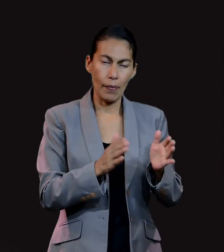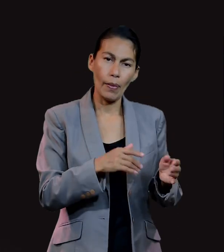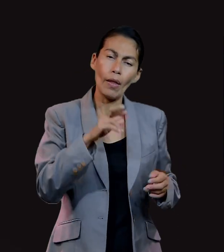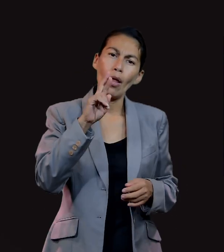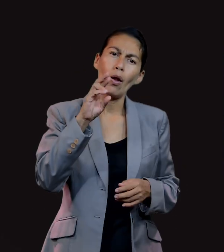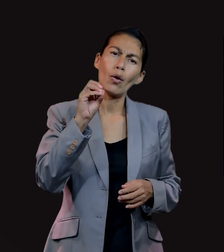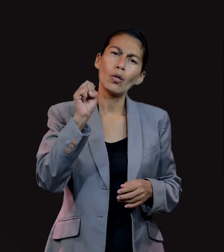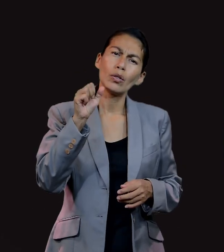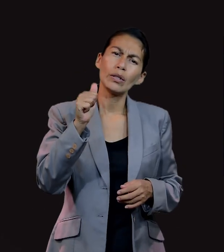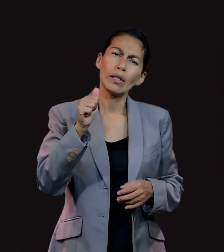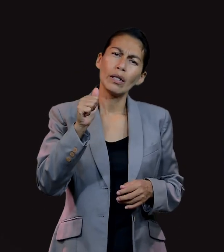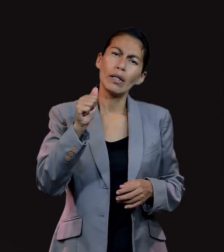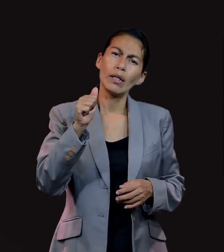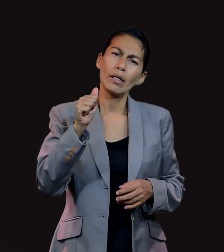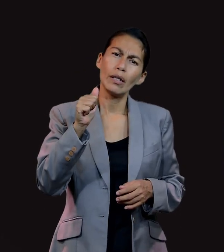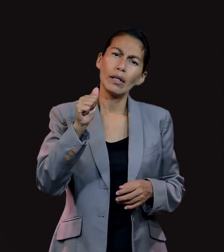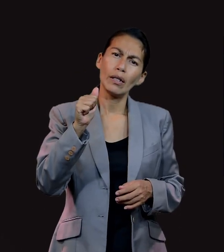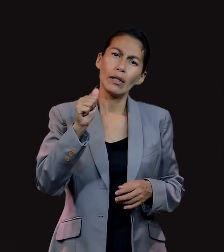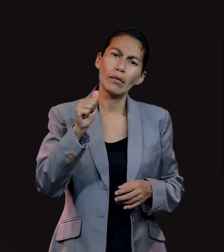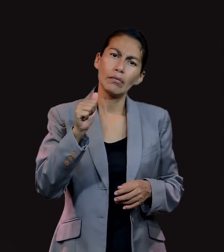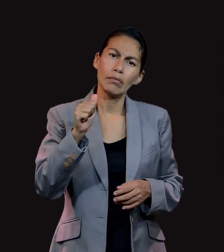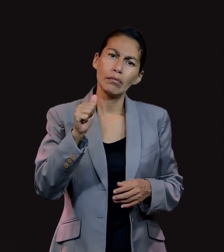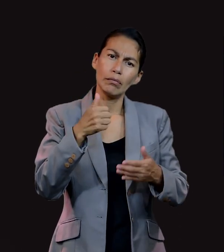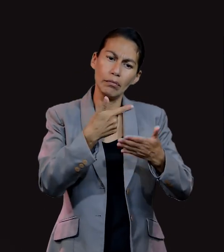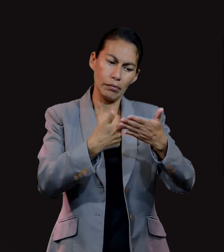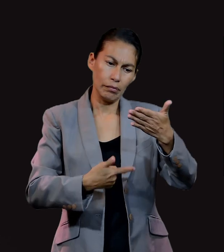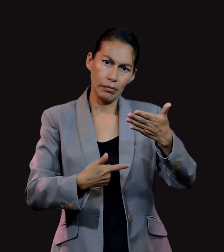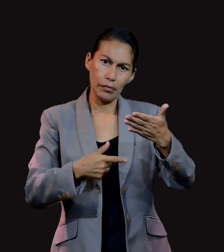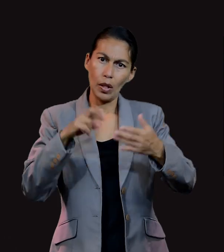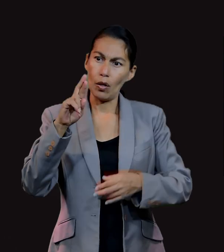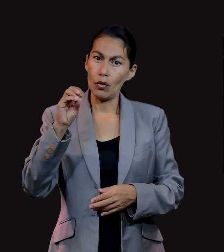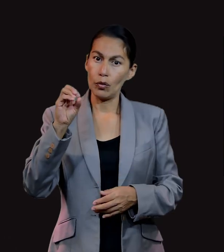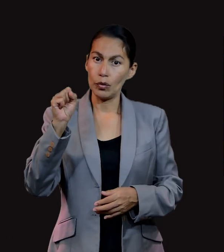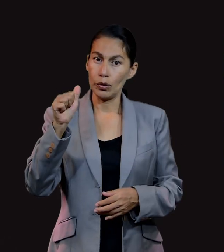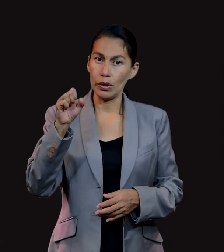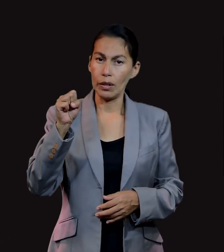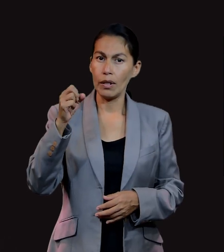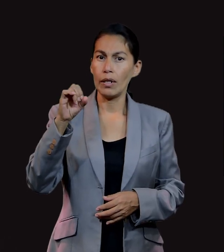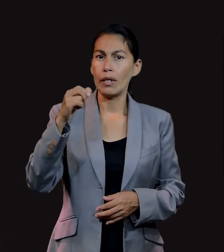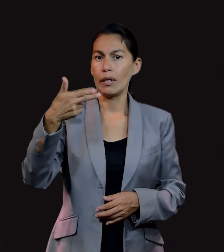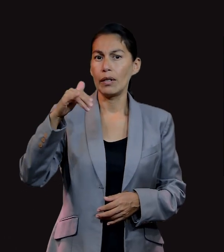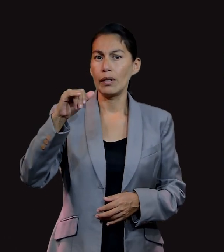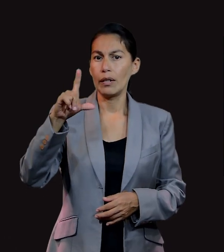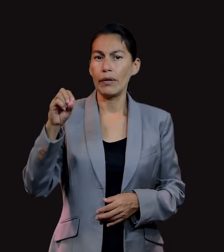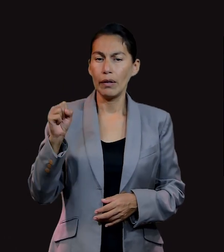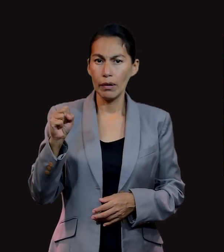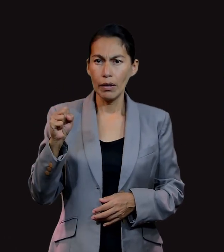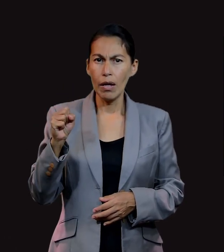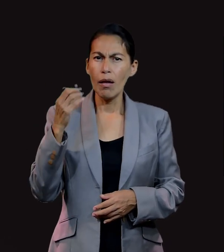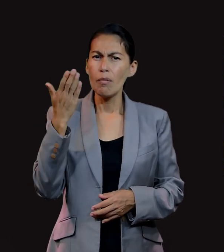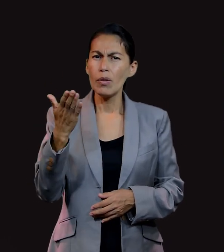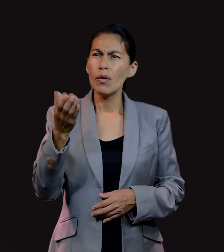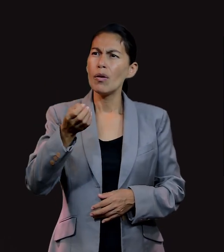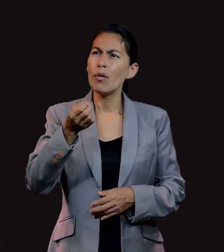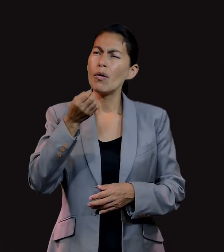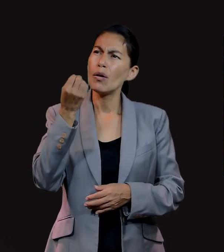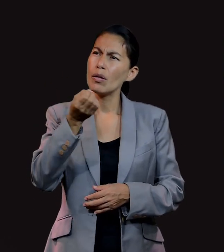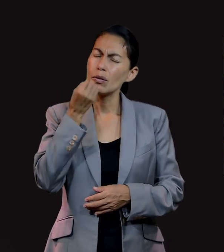Rosa Hilda Rosa pido de sus oraciones por la salud de Teresa Vázquez y José Lesama